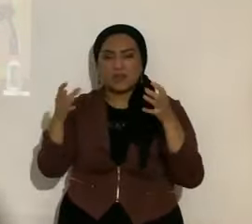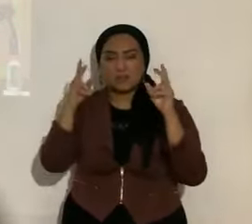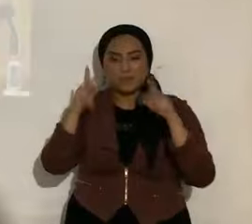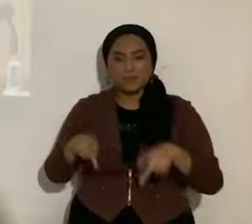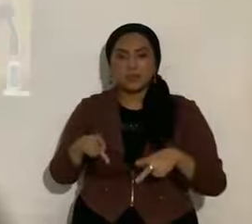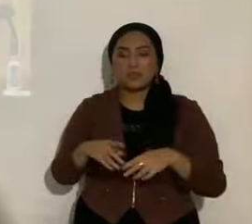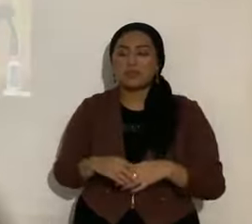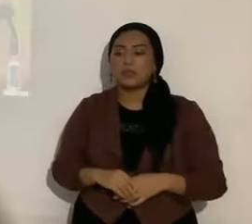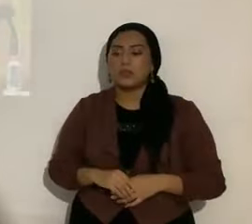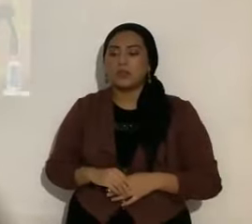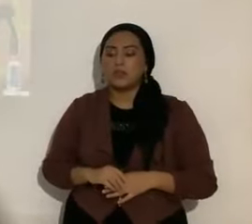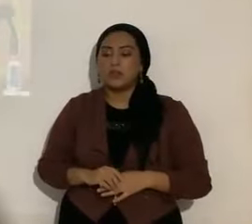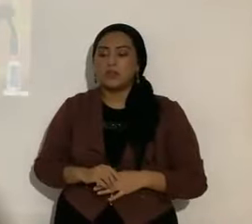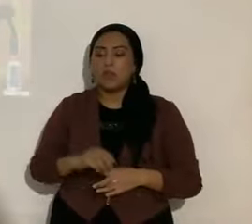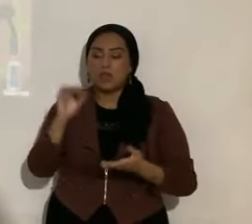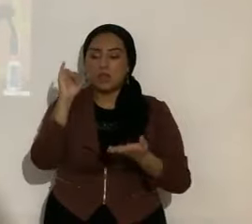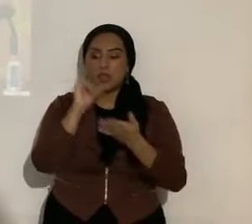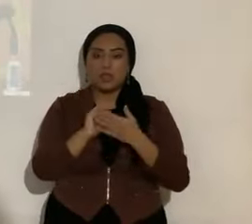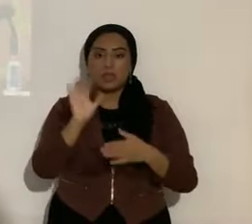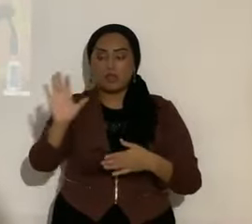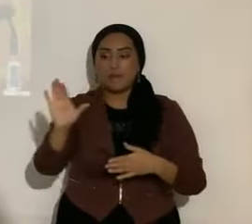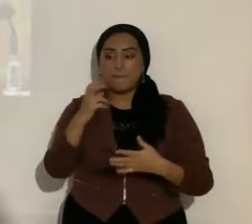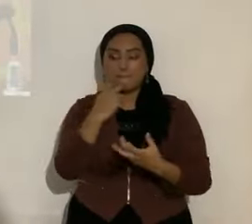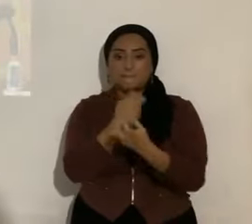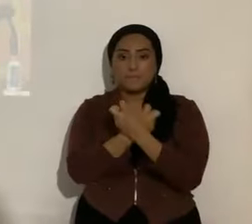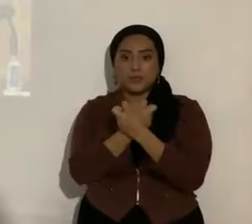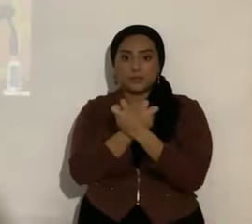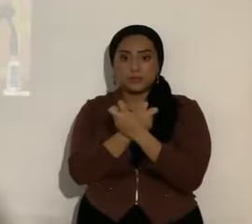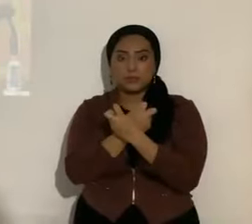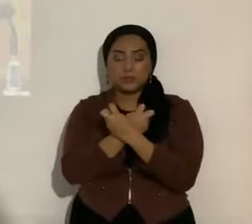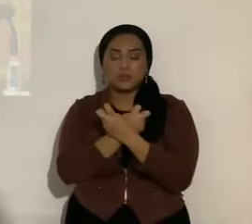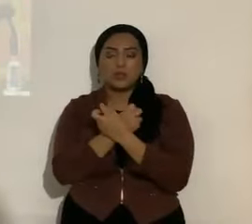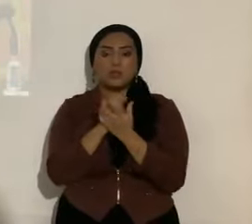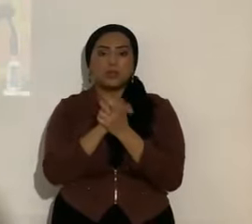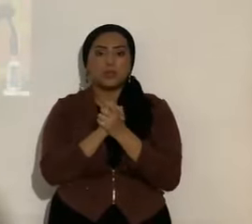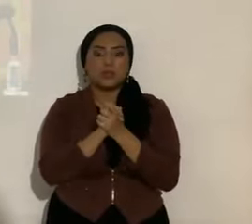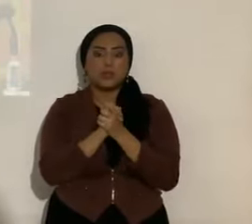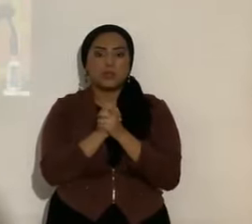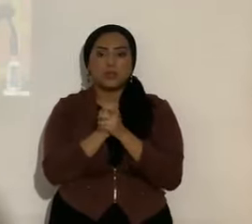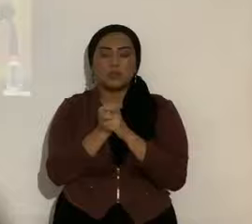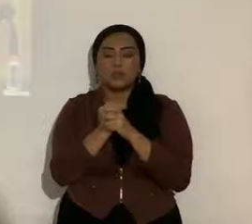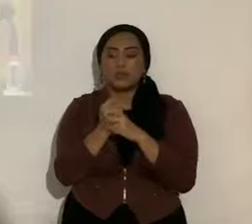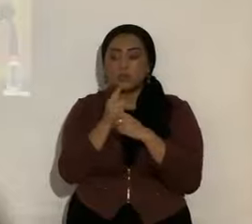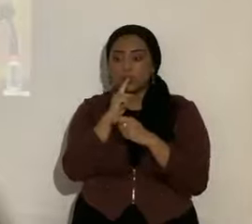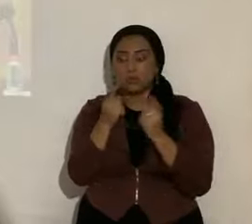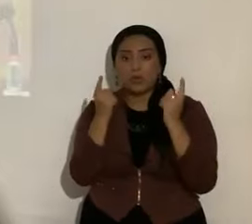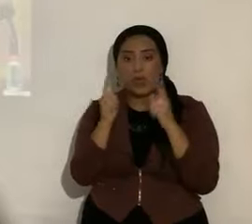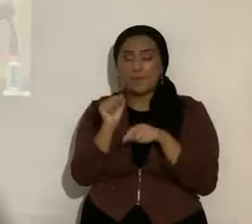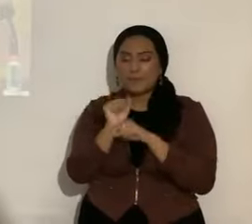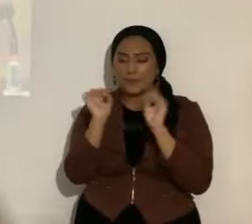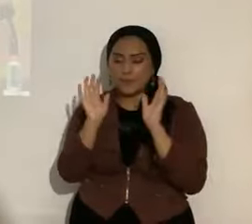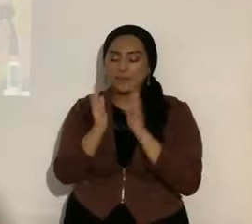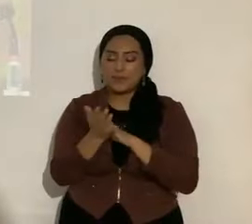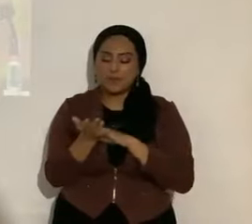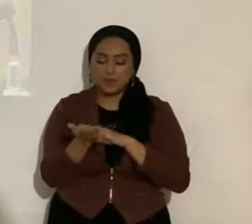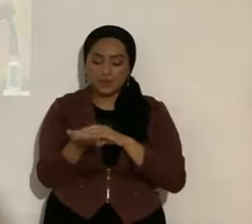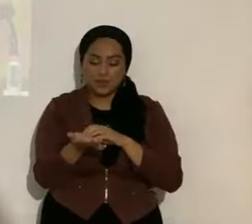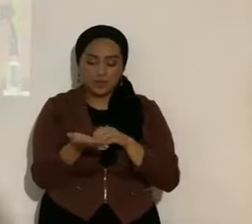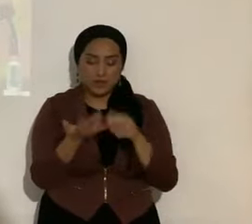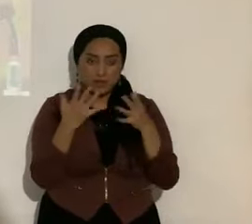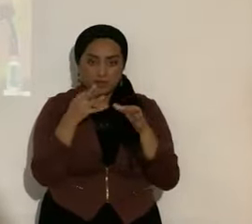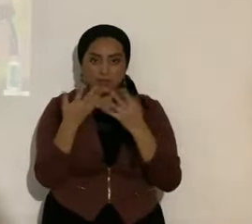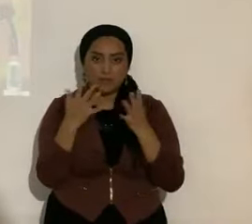Eliseo, que hasta sus huesos, y no fue tradición, no es tradición, sino que realmente fue una manifestación, ya lo